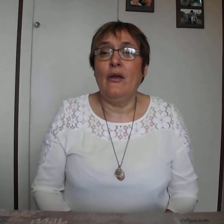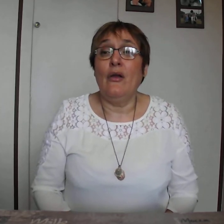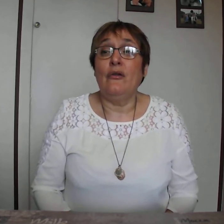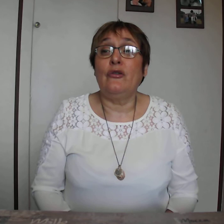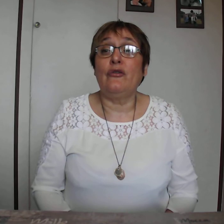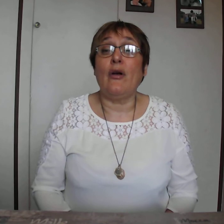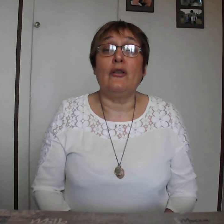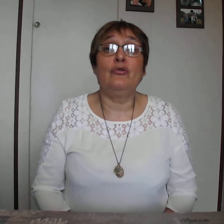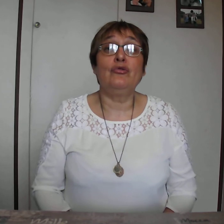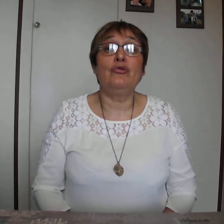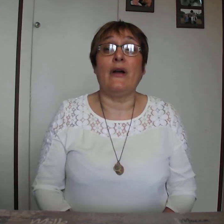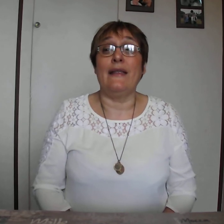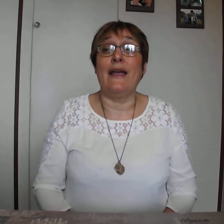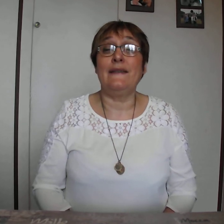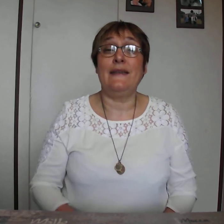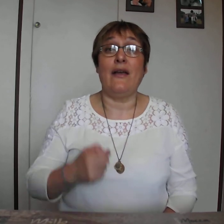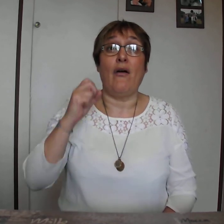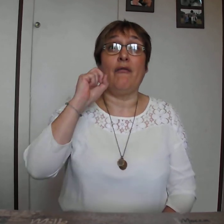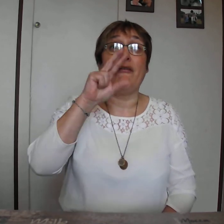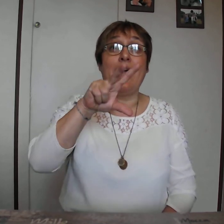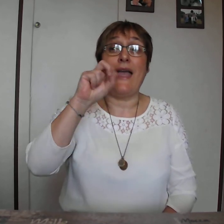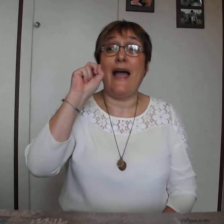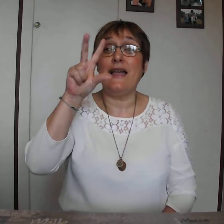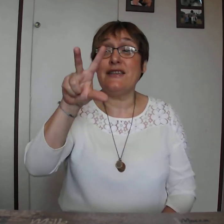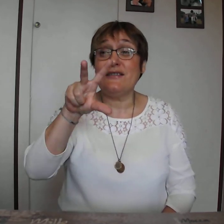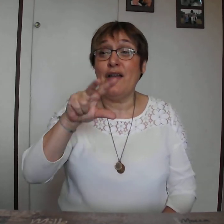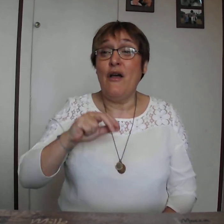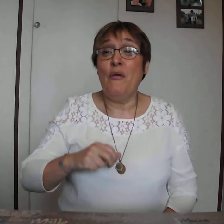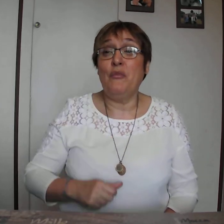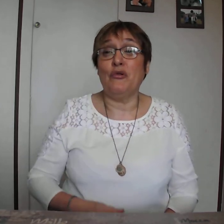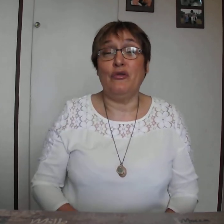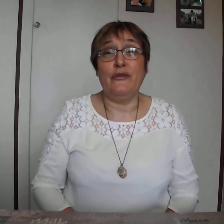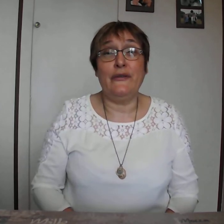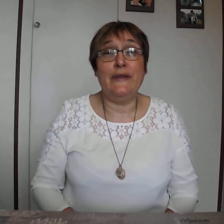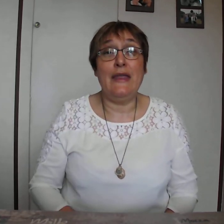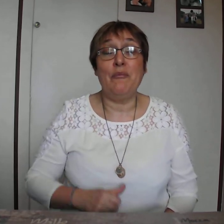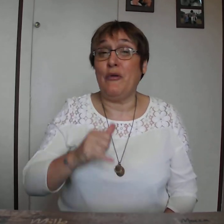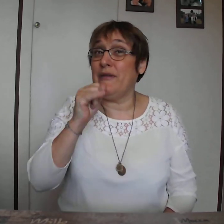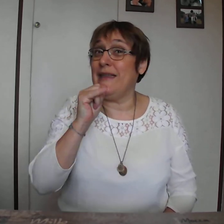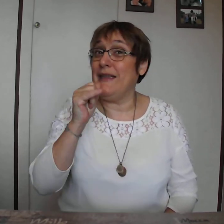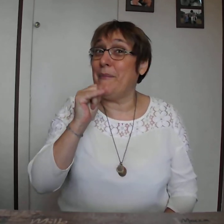Ce sera toujours un assez grand voyage pour de si petites